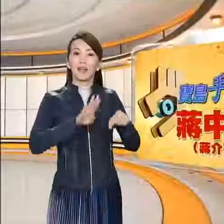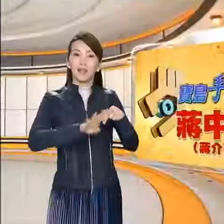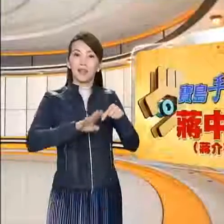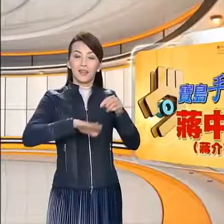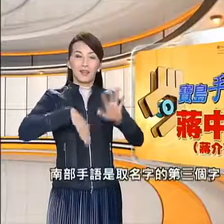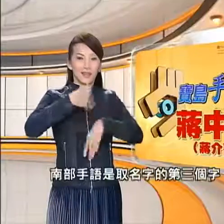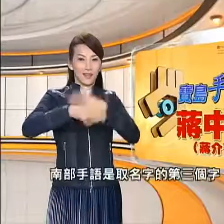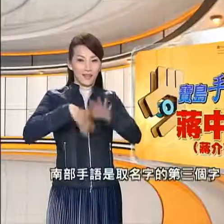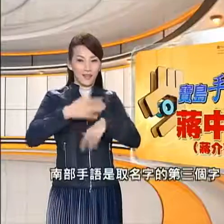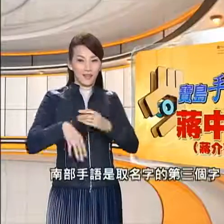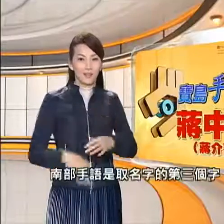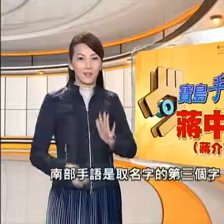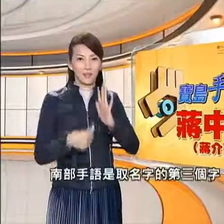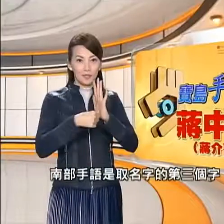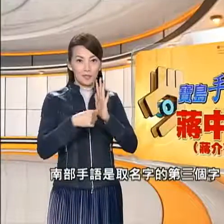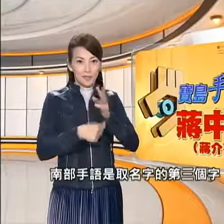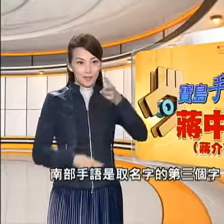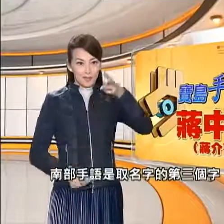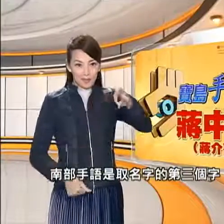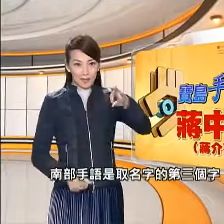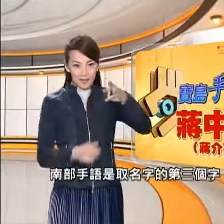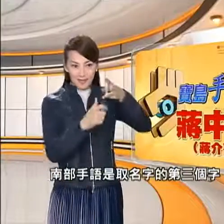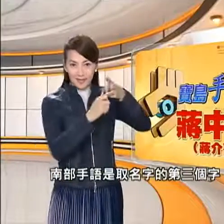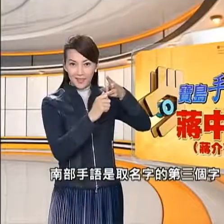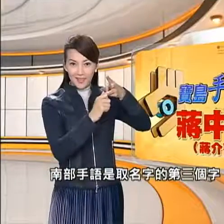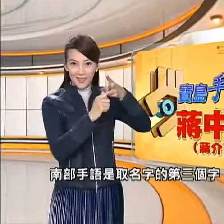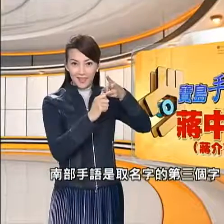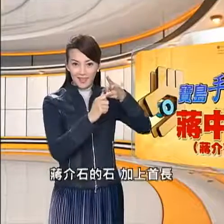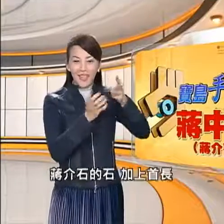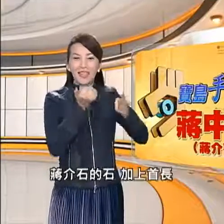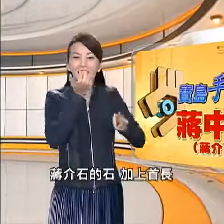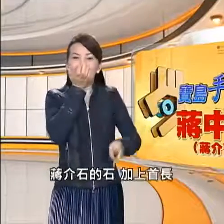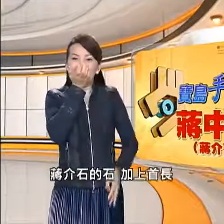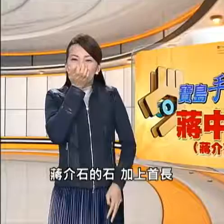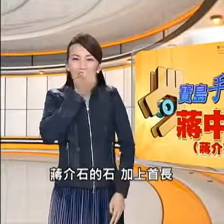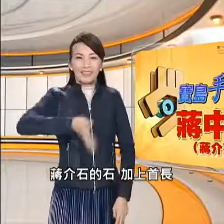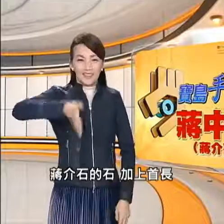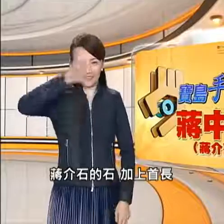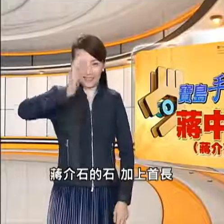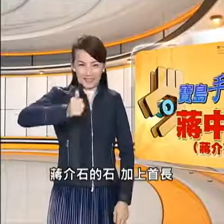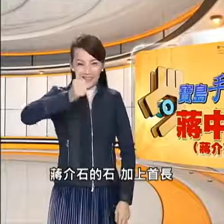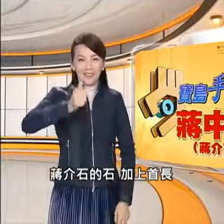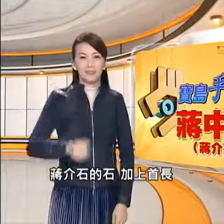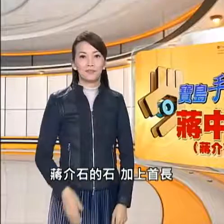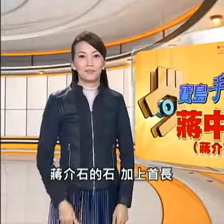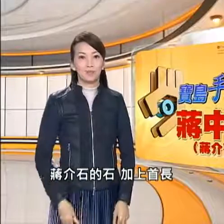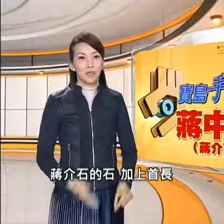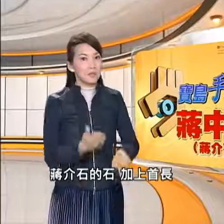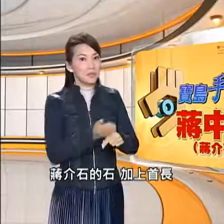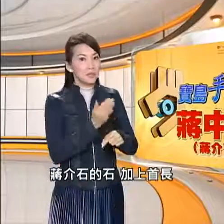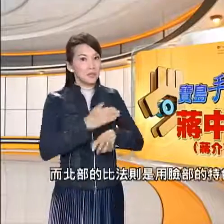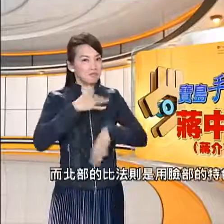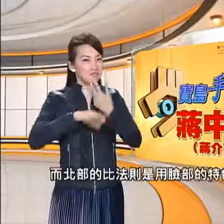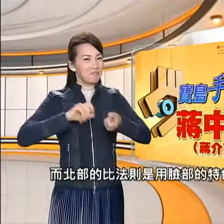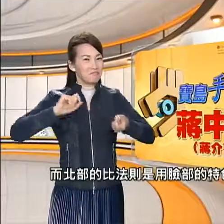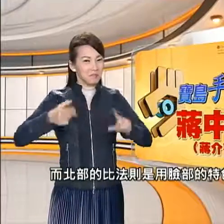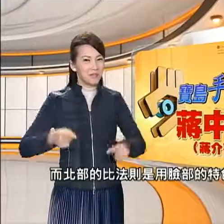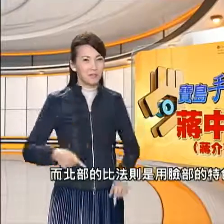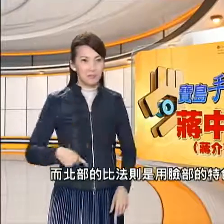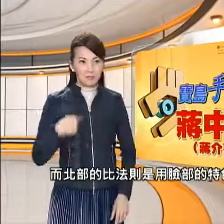南部手语是取名字的第三个字蒋介石的石加上手掌，而北部的笔法则是用